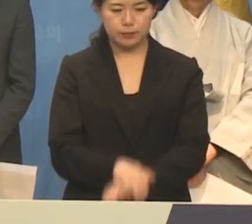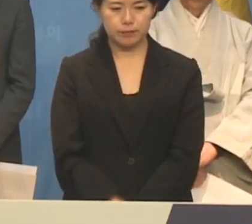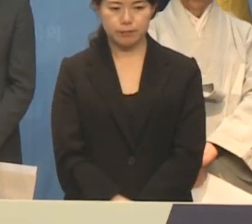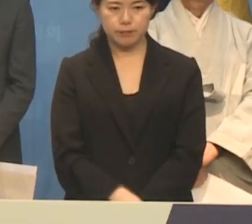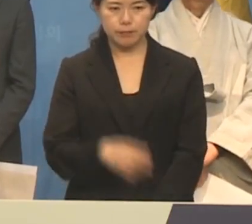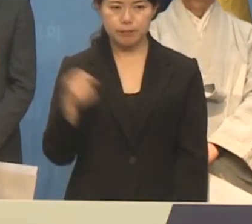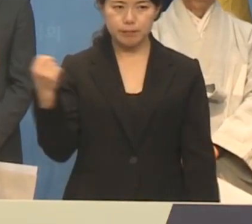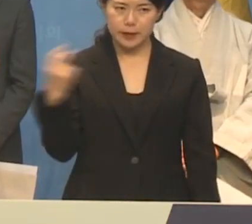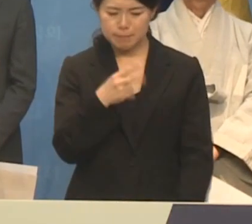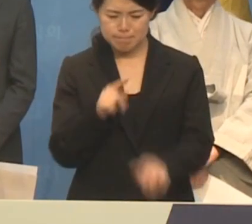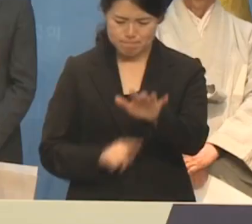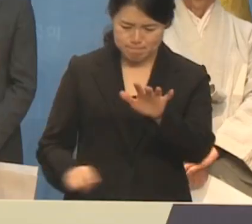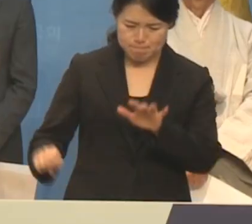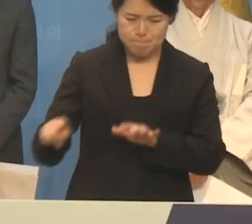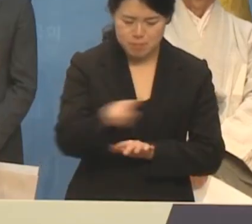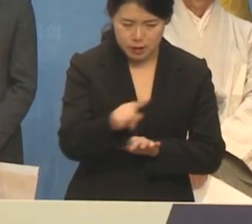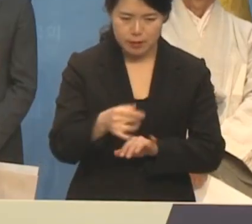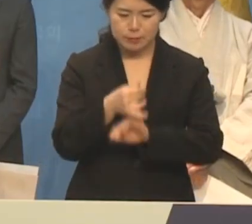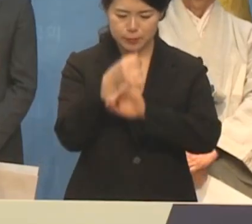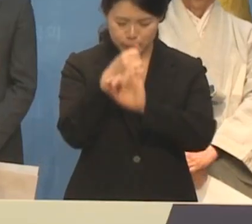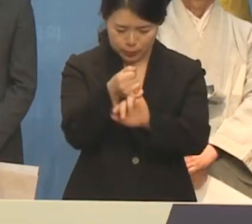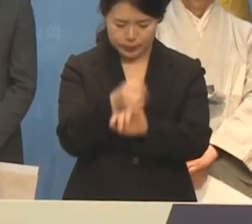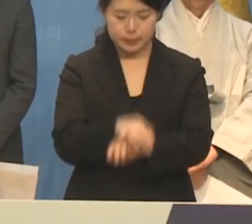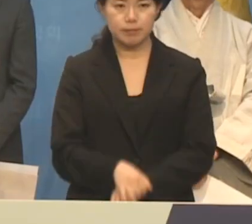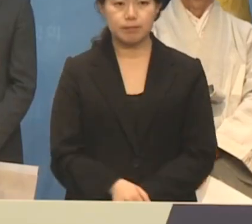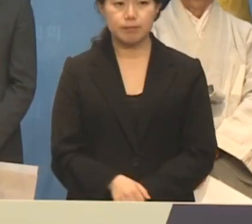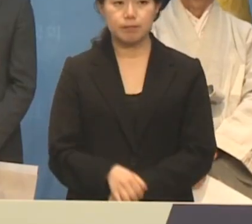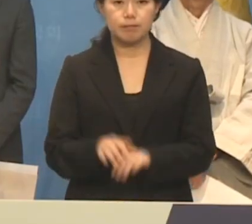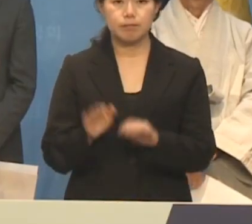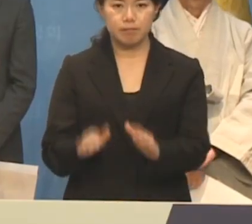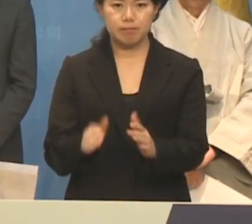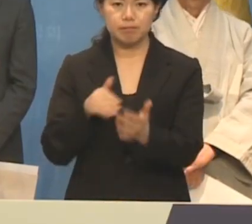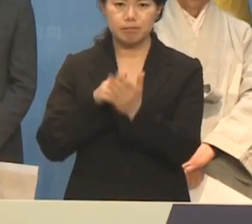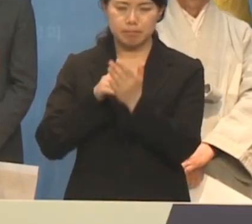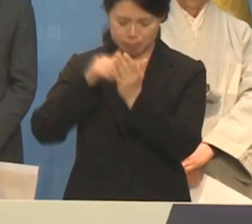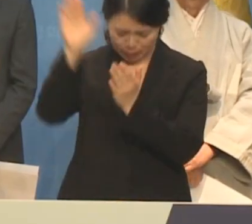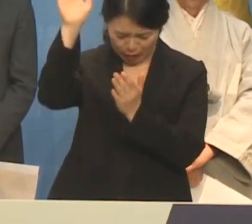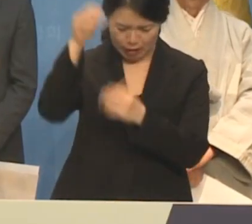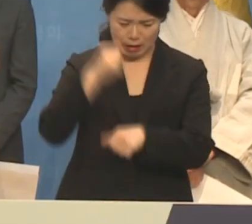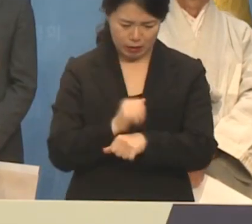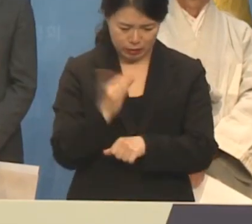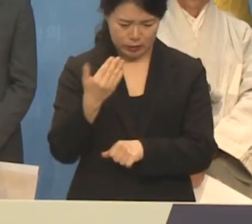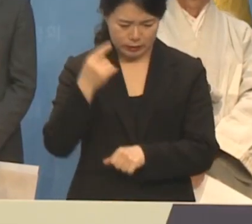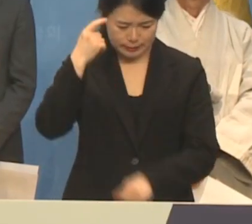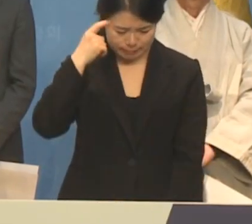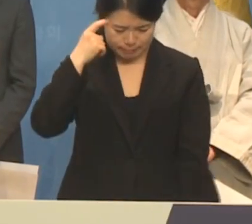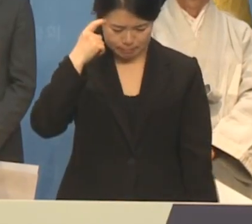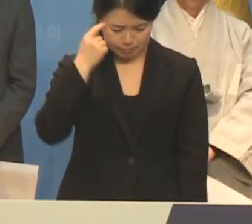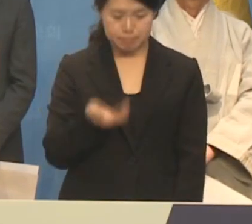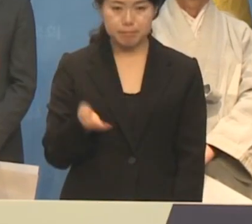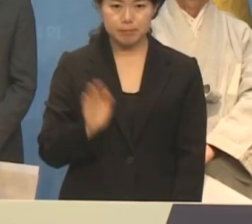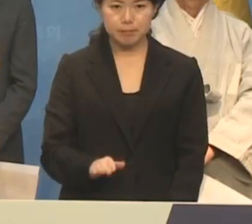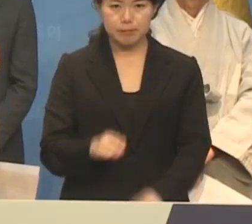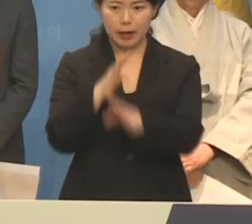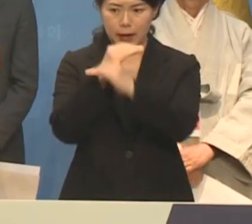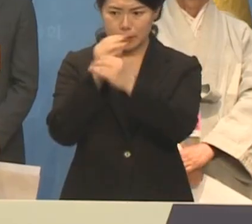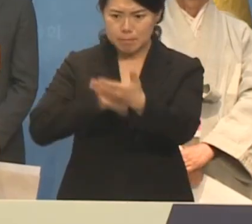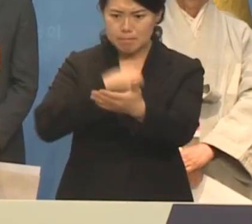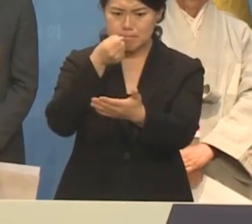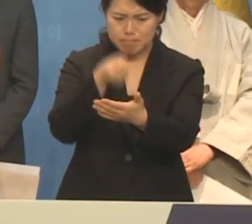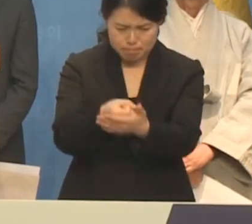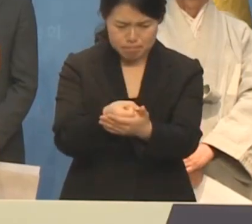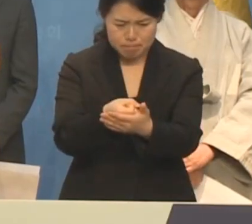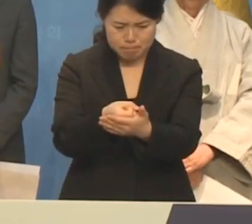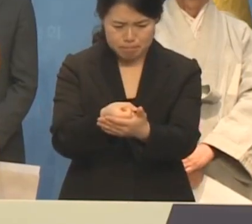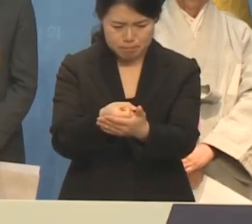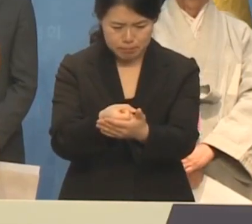또다시 나서서 저걸 기어코 뭐라 내야 되겠다 했는데 마치 날짜 잡아놨는데